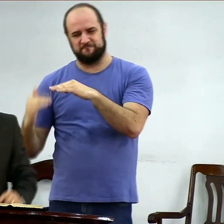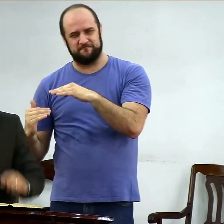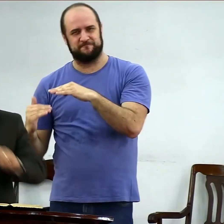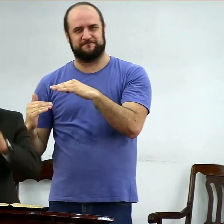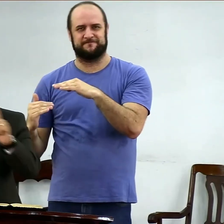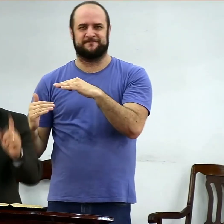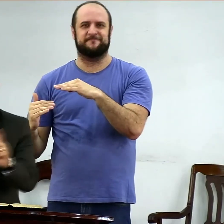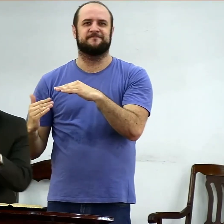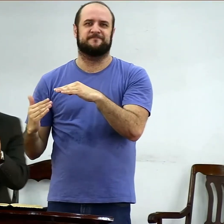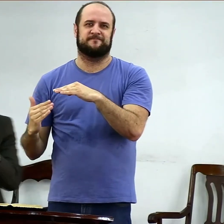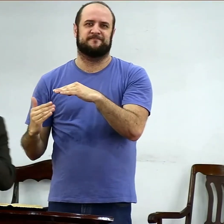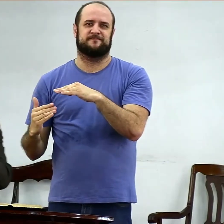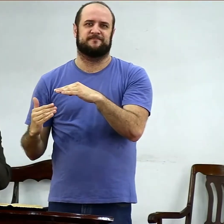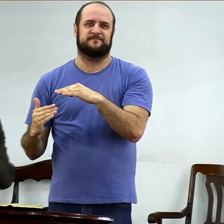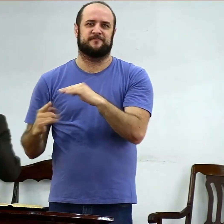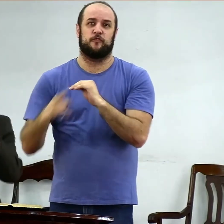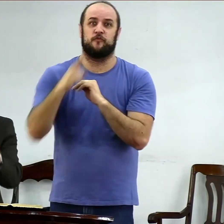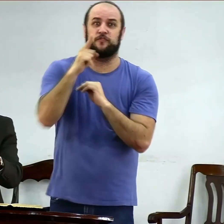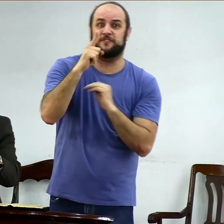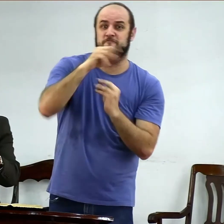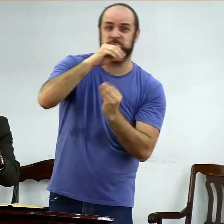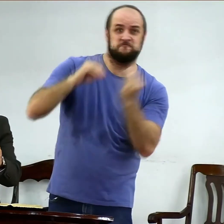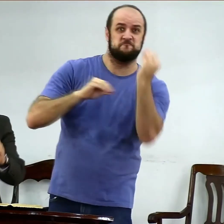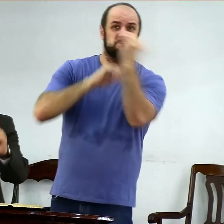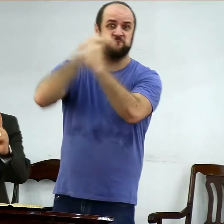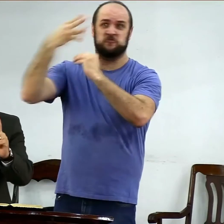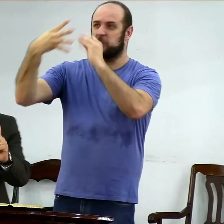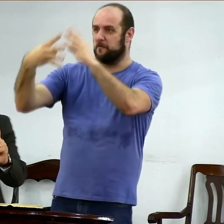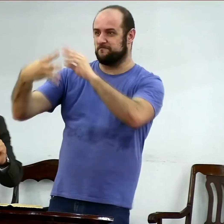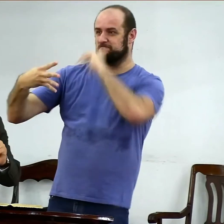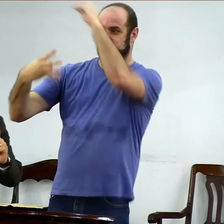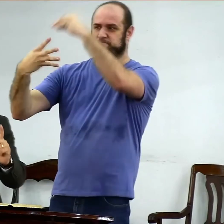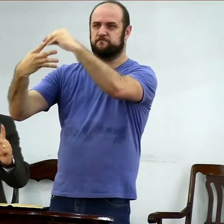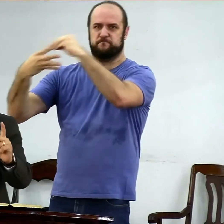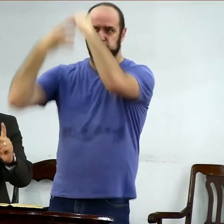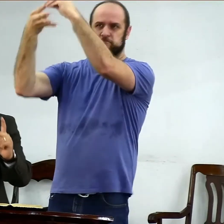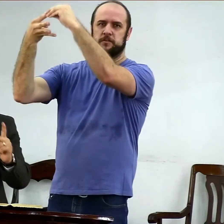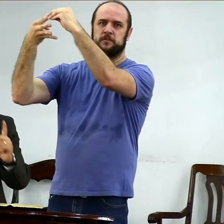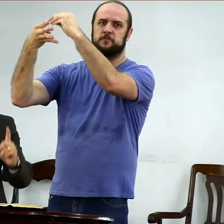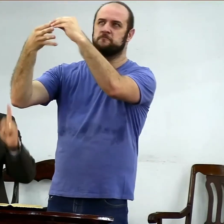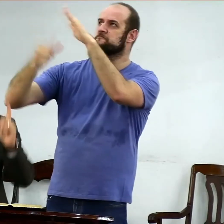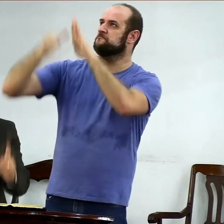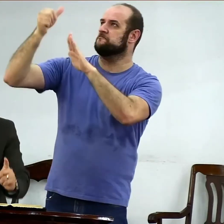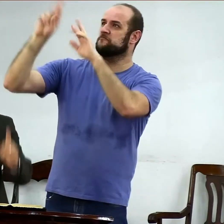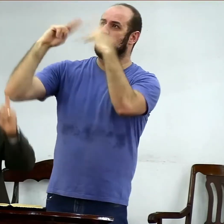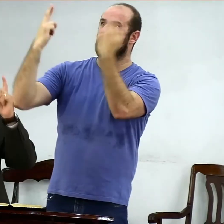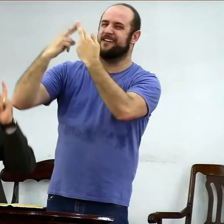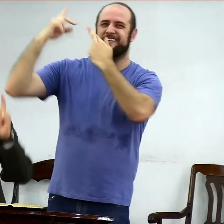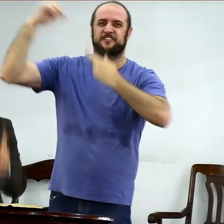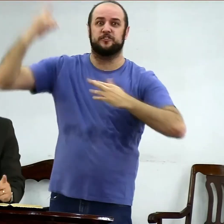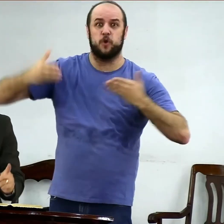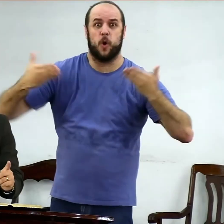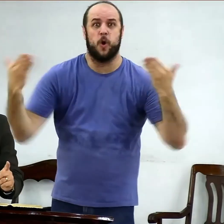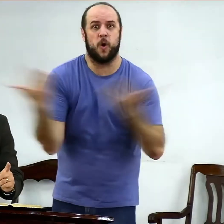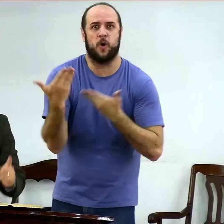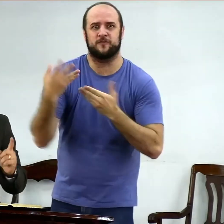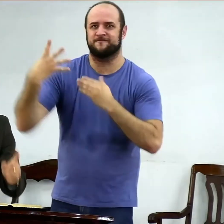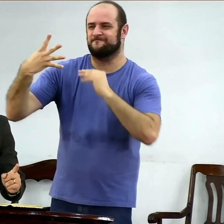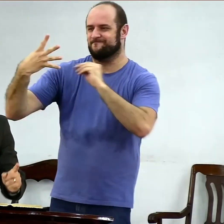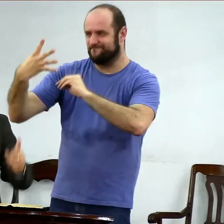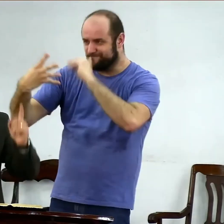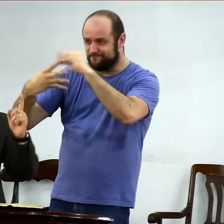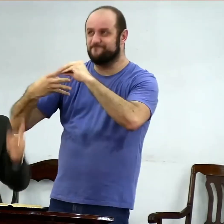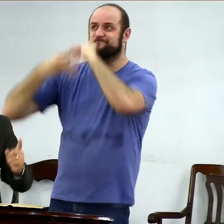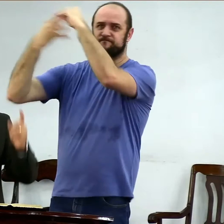Se você não mudar a sua prioridade hoje, se você não mudar a sua prioridade, meu querido irmão, minha querida irmã,